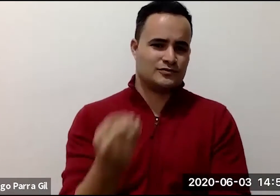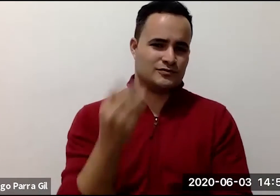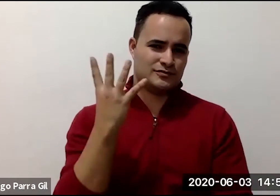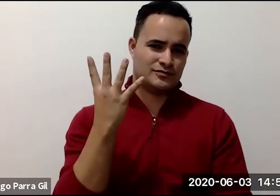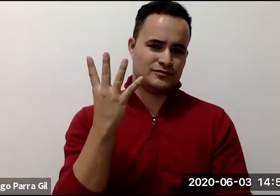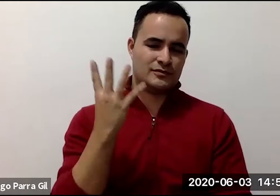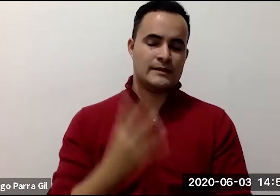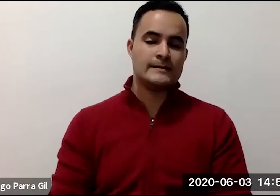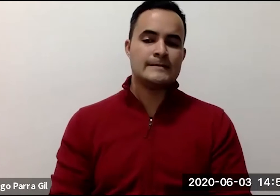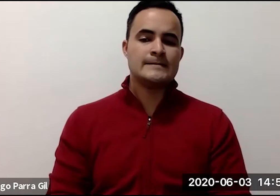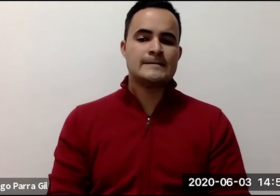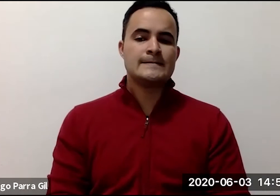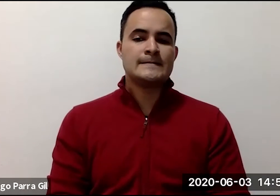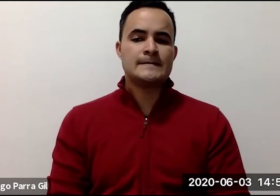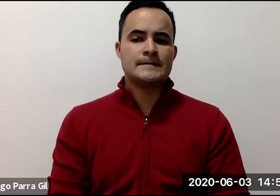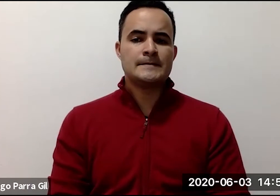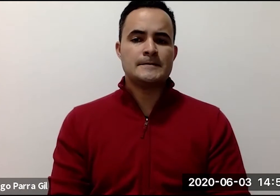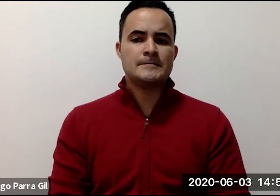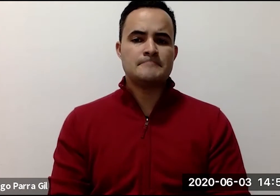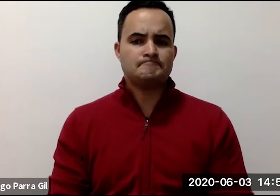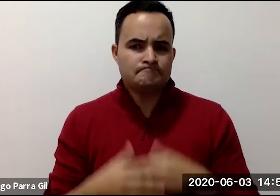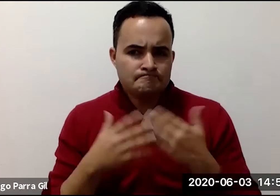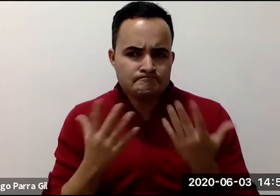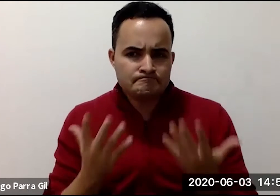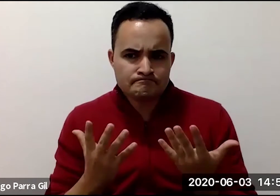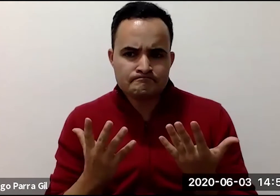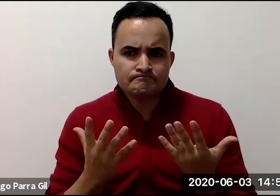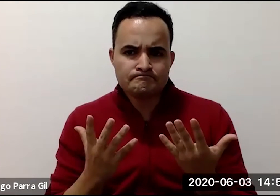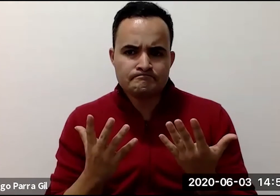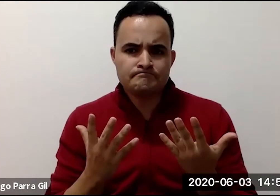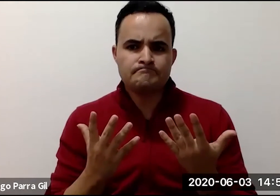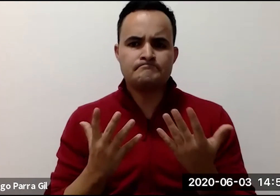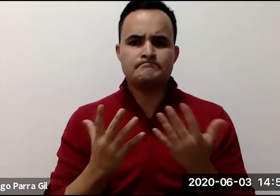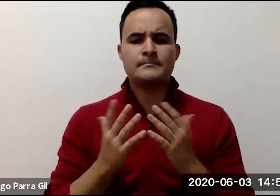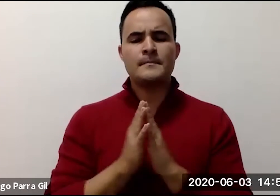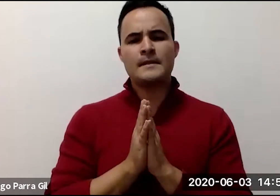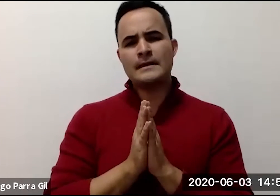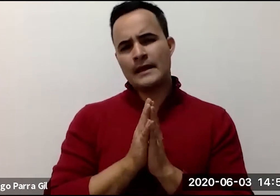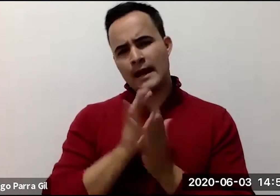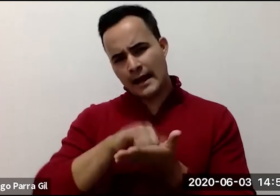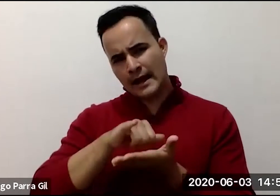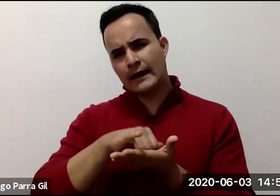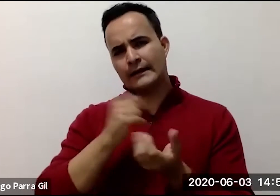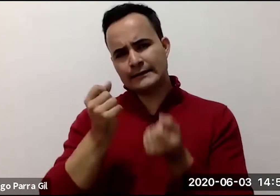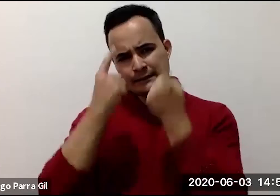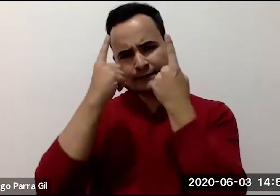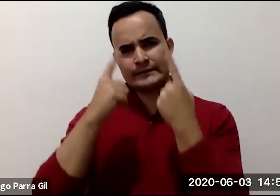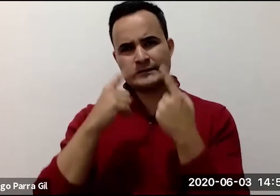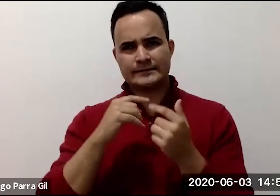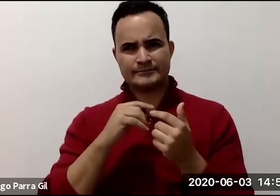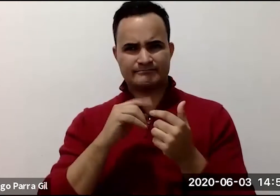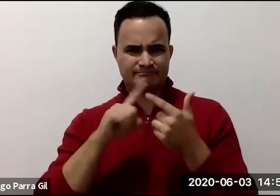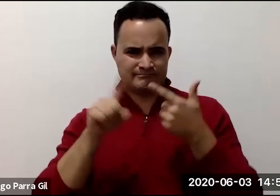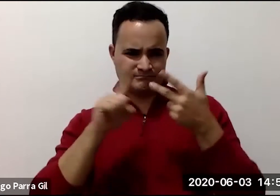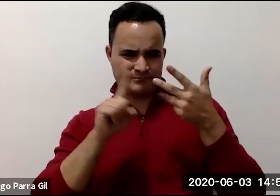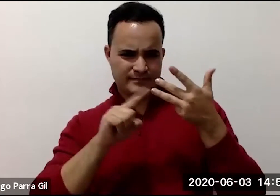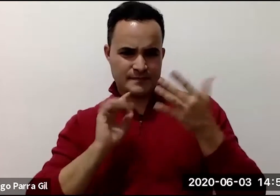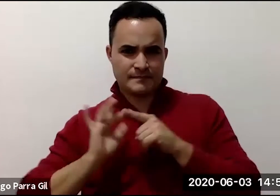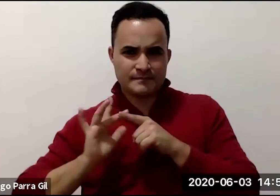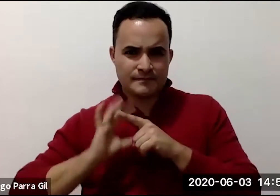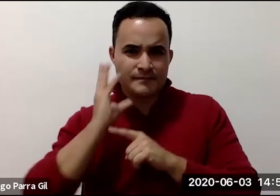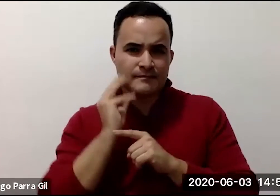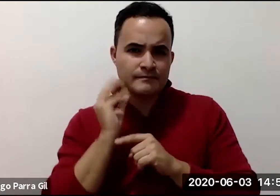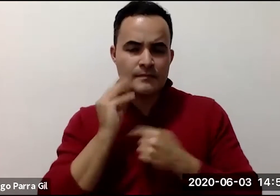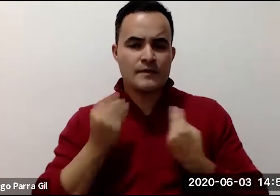Eso me llevó a comprender precisamente muchas de las cosas que viví. y a comprender en los últimos años, pues, qué es